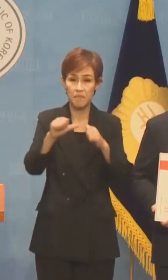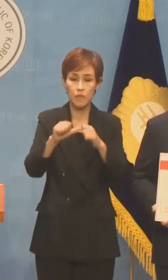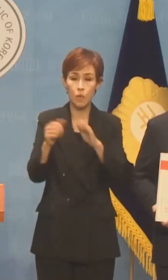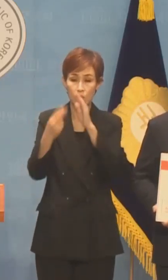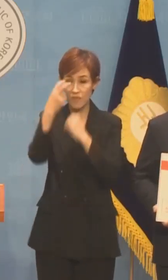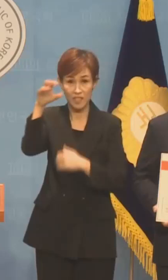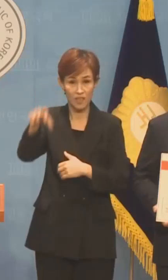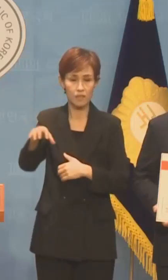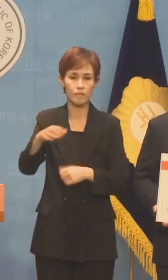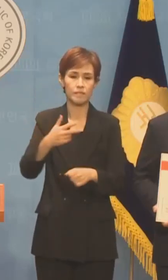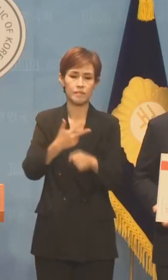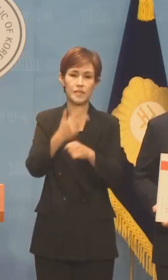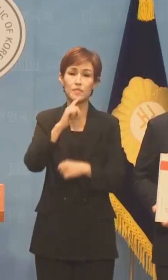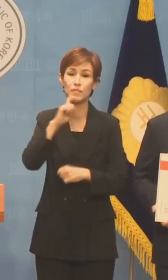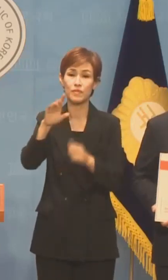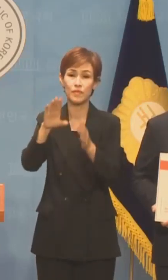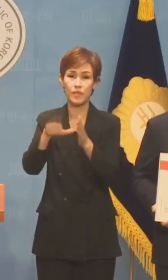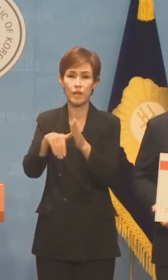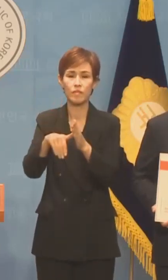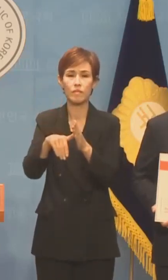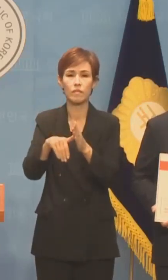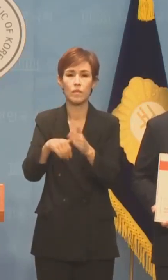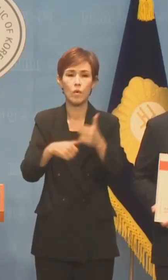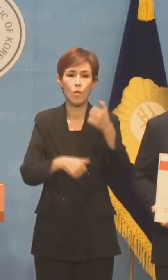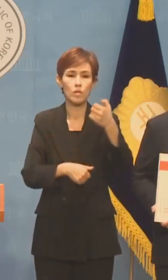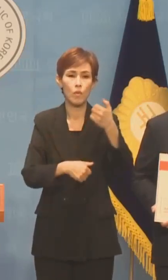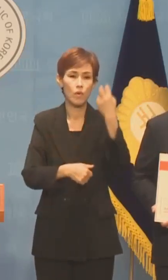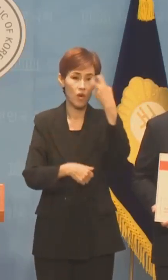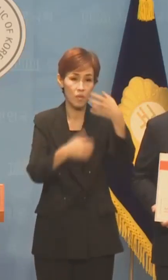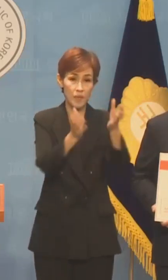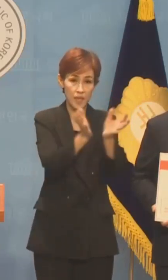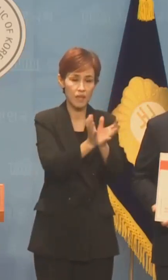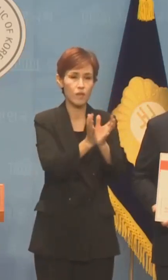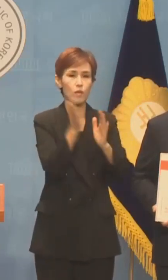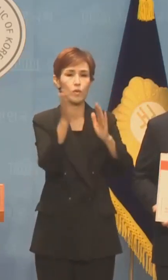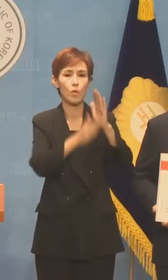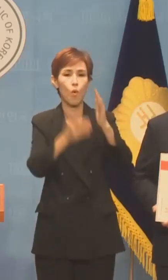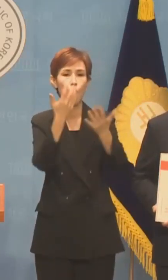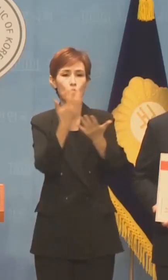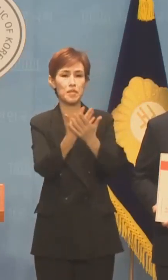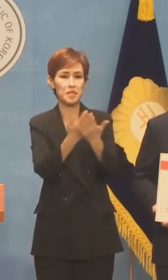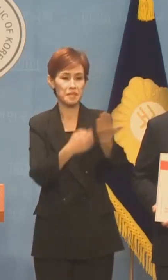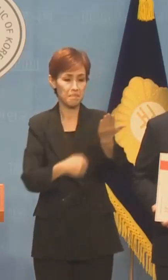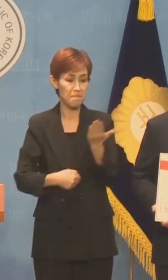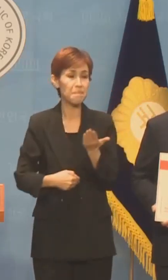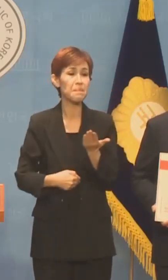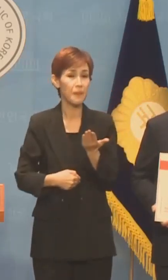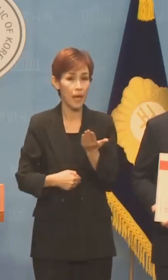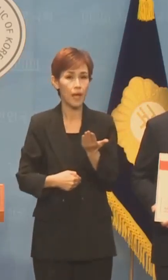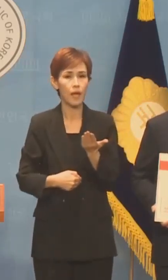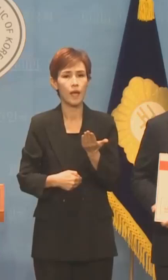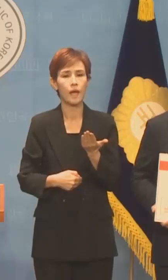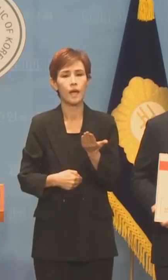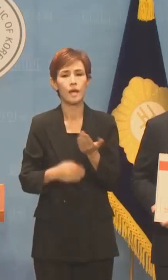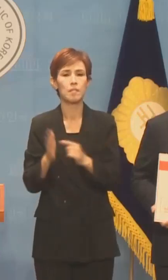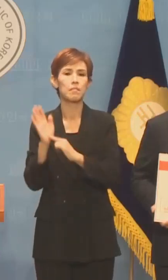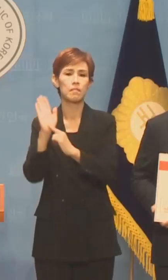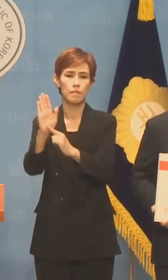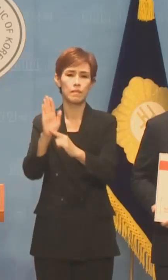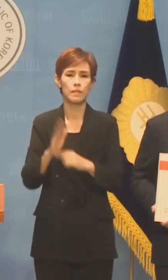공수처는 19시 10분에 55 경비단의 공문을 뒤늦게 확인을 했다고